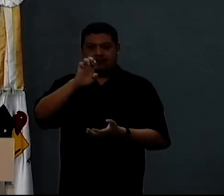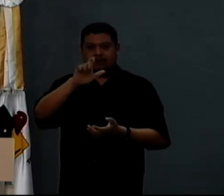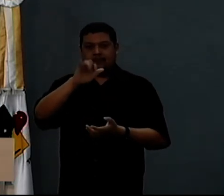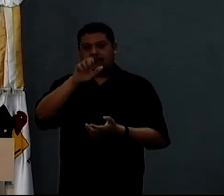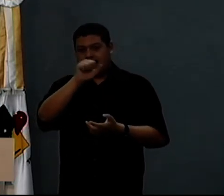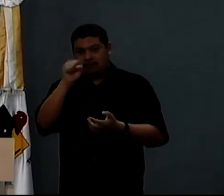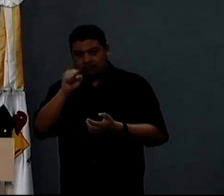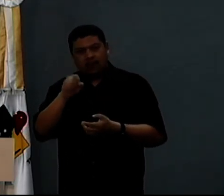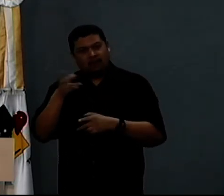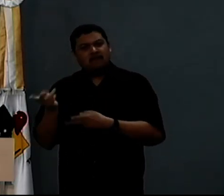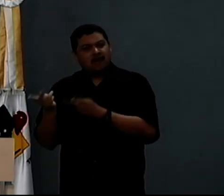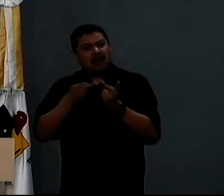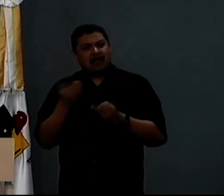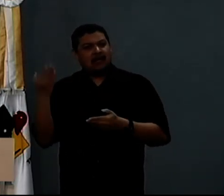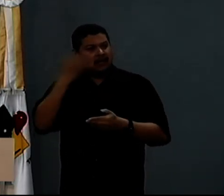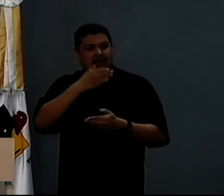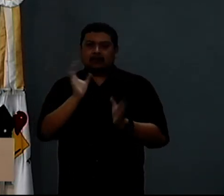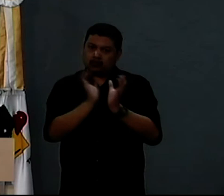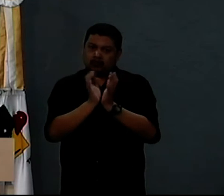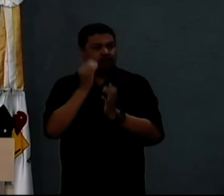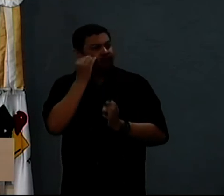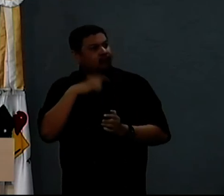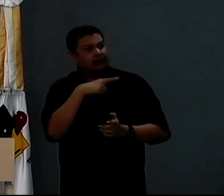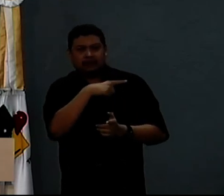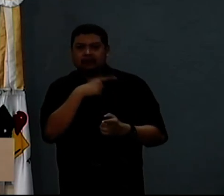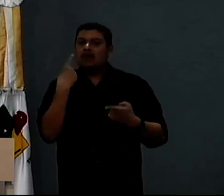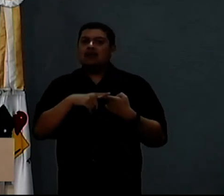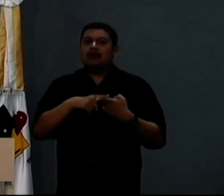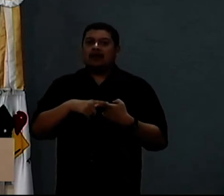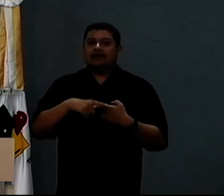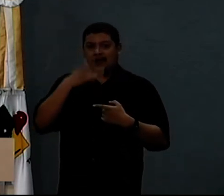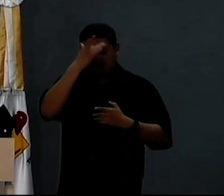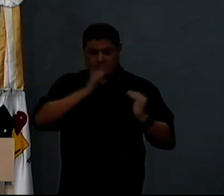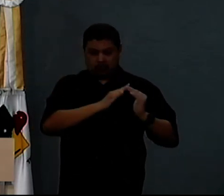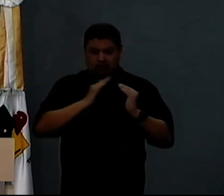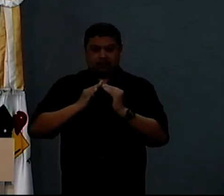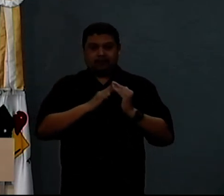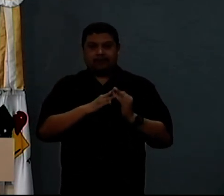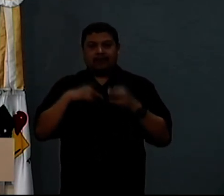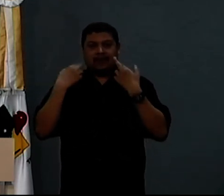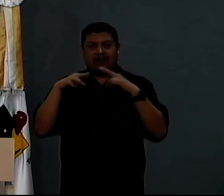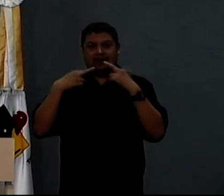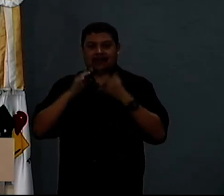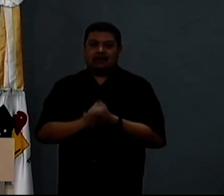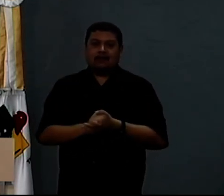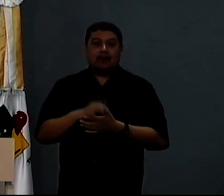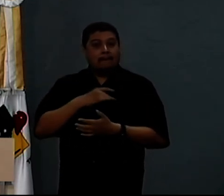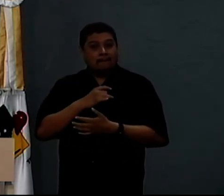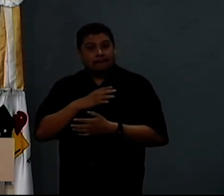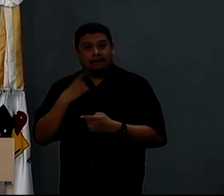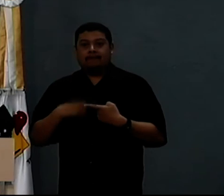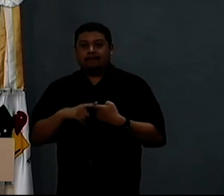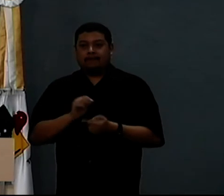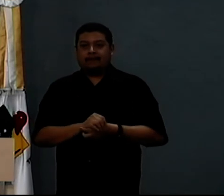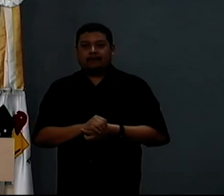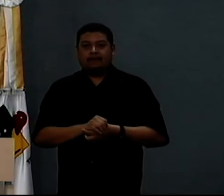equipe ali para ver o que realmente está acontecendo naquela situação, que os moradores reclamam muito, ficam com medo ali, são várias pessoas, até deixar mais claro,